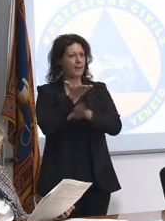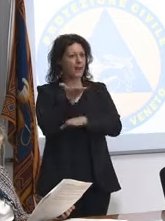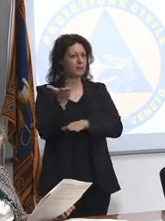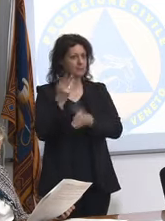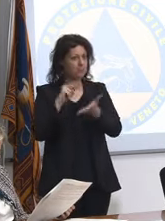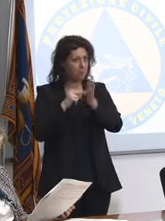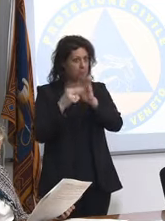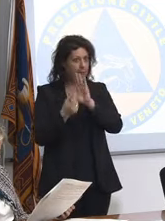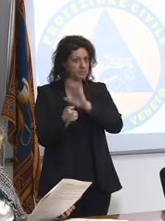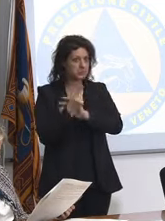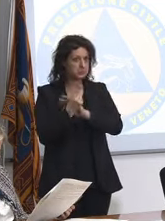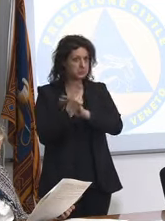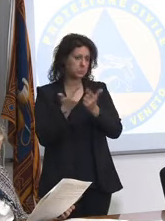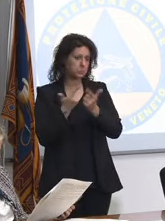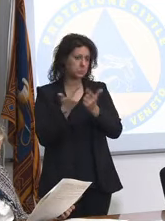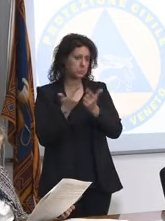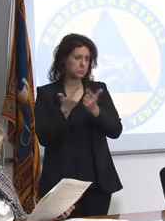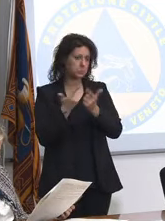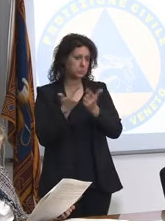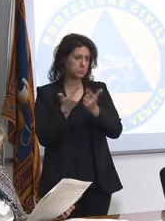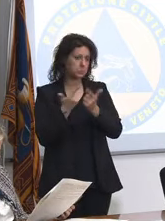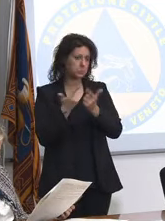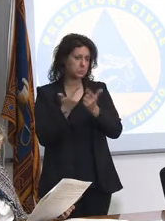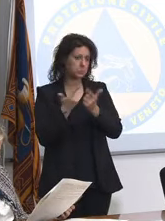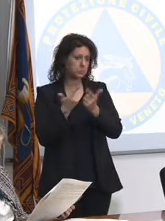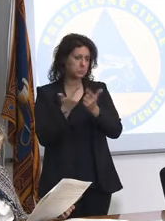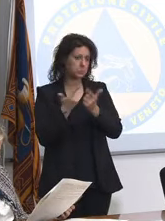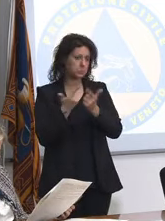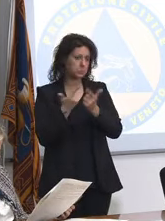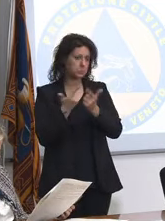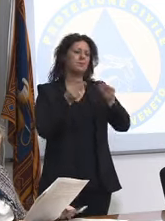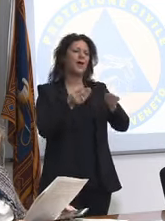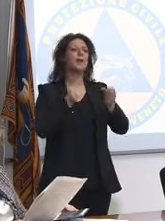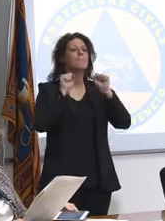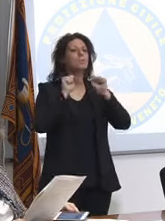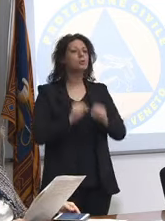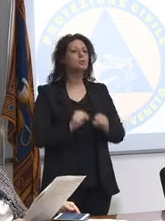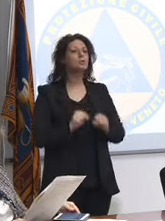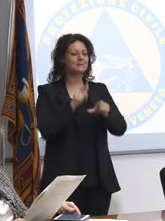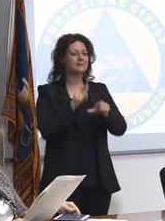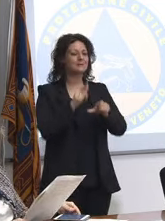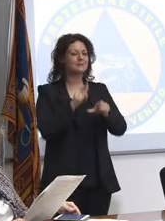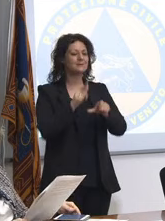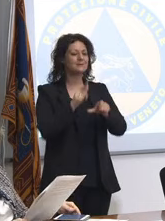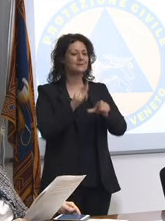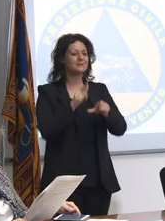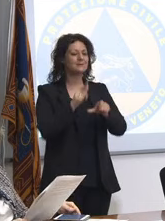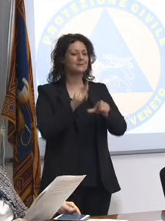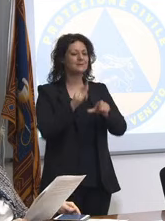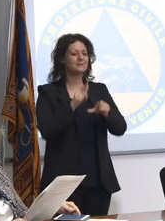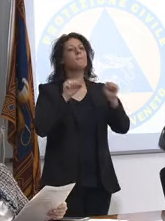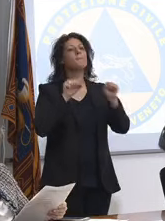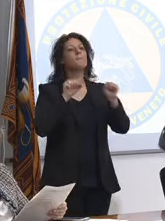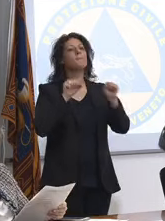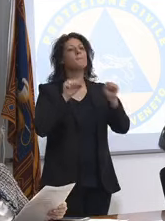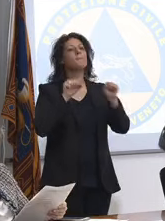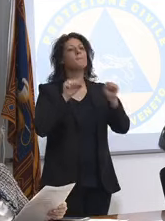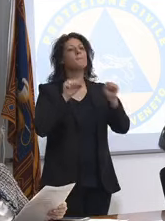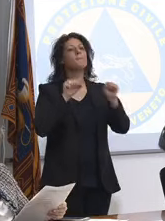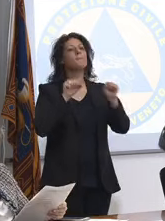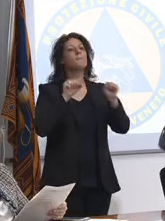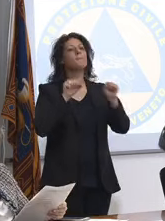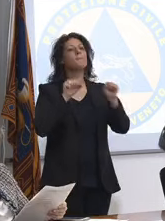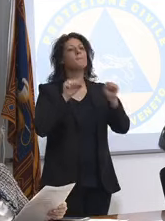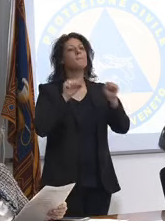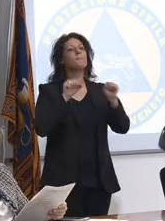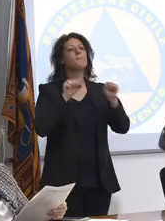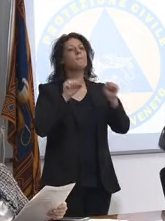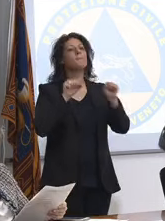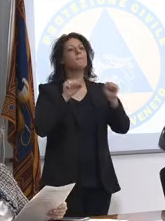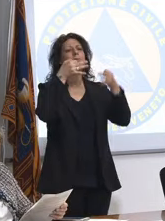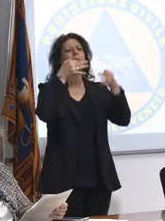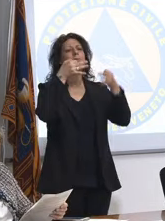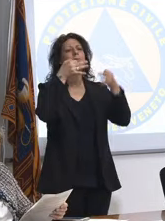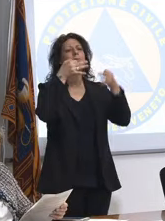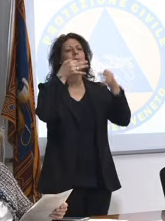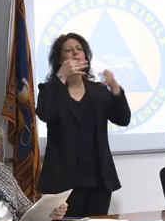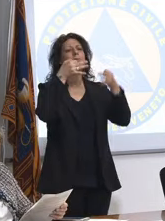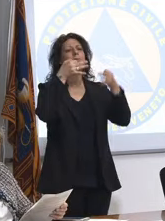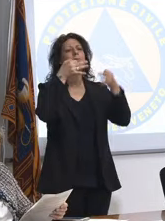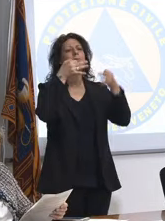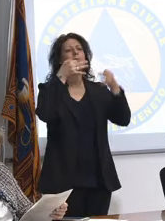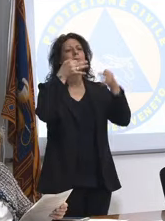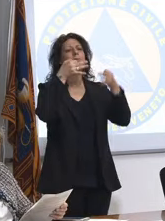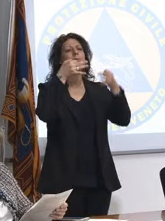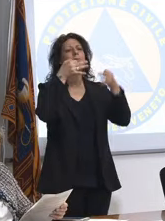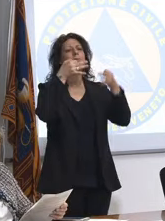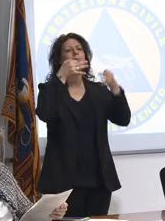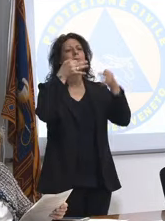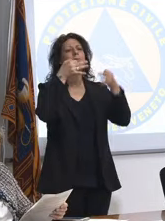a pensare e avere una certezza giuridica. Quindi immagino che questi apriranno magari fra una settimana, 10 giorni, ma avranno la